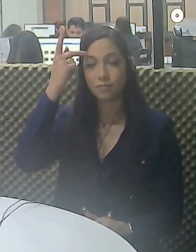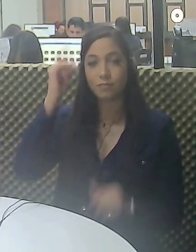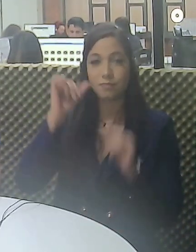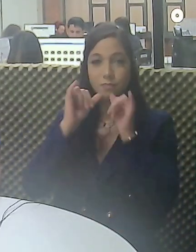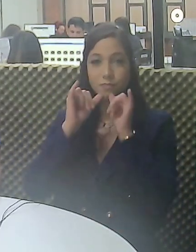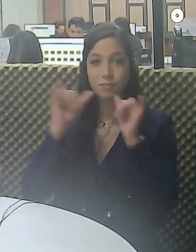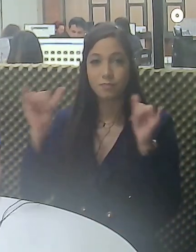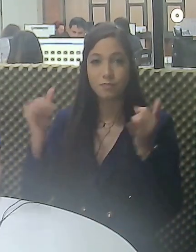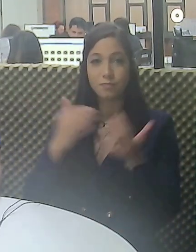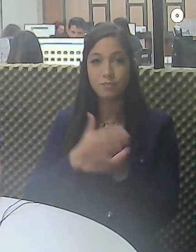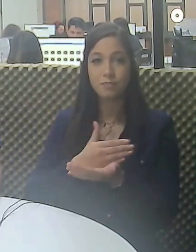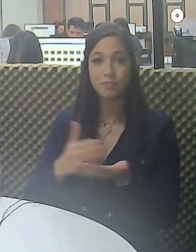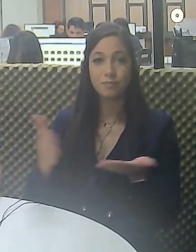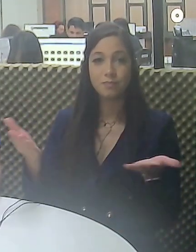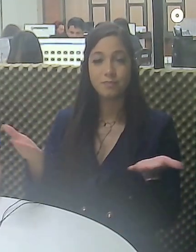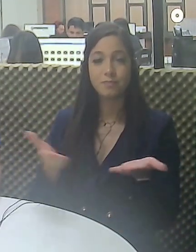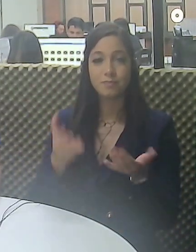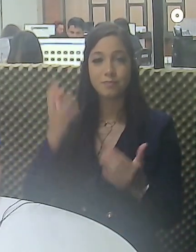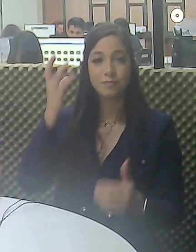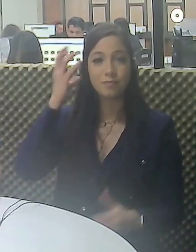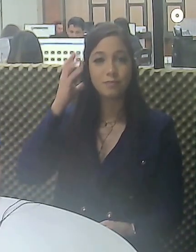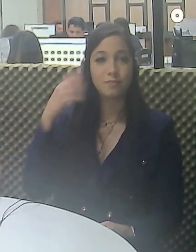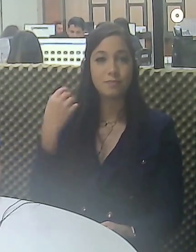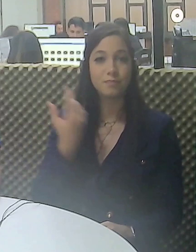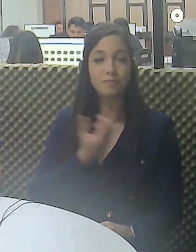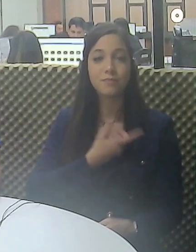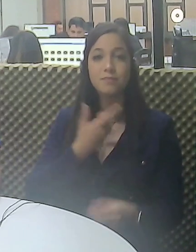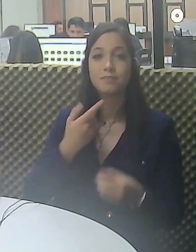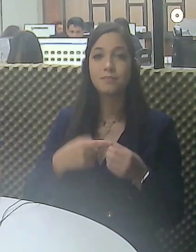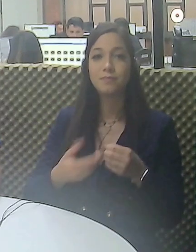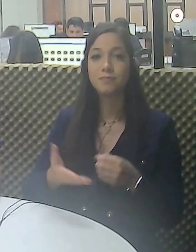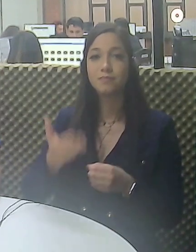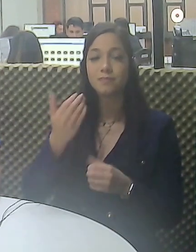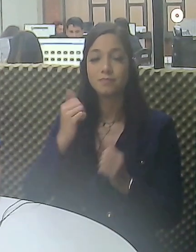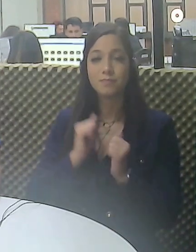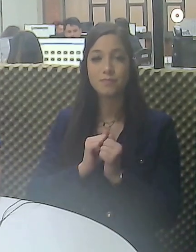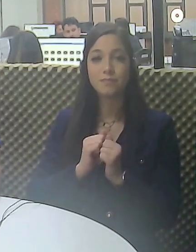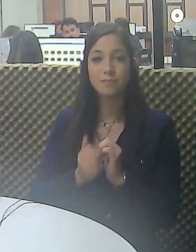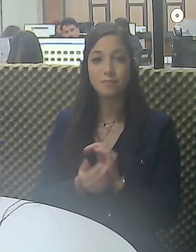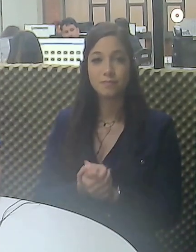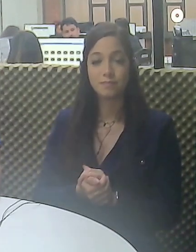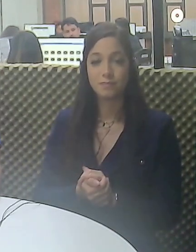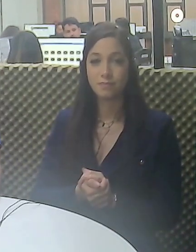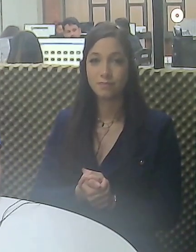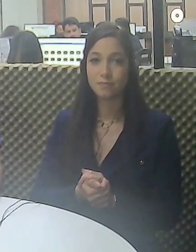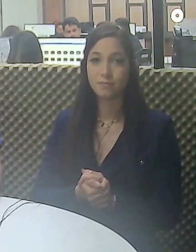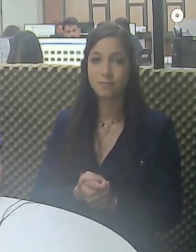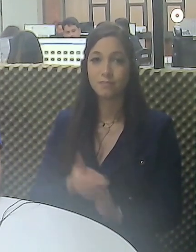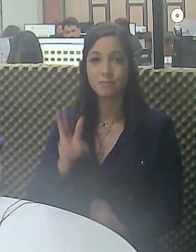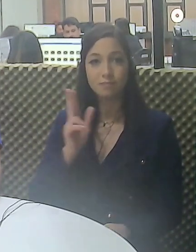e outras notícias a partir de agora na Rádio Nossa Cidade. Vem com a gente!